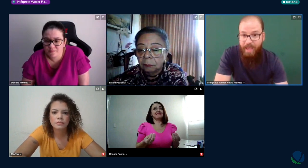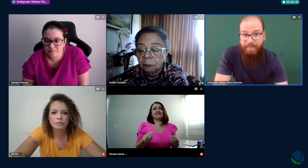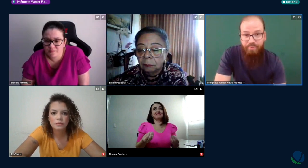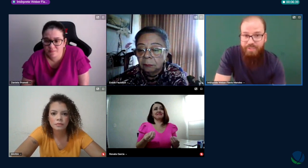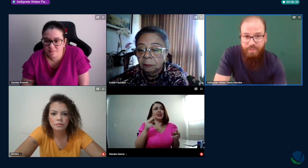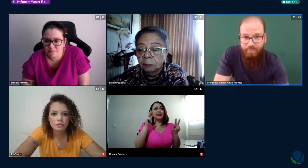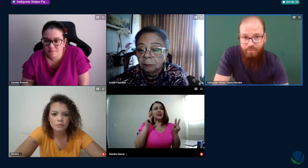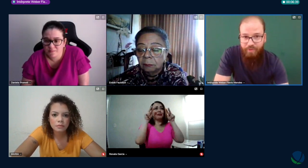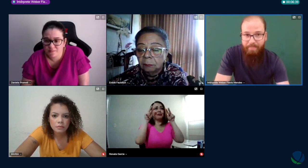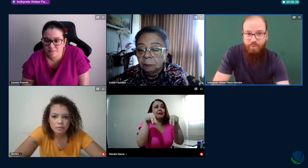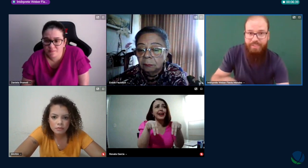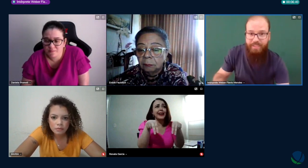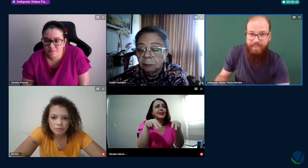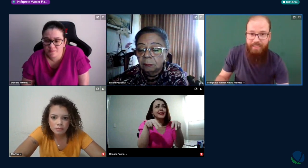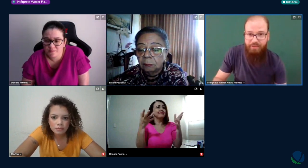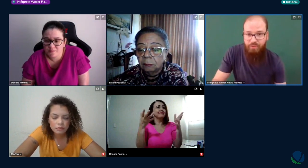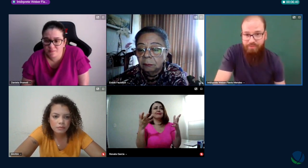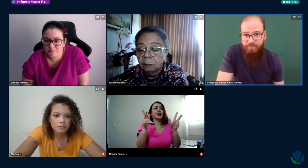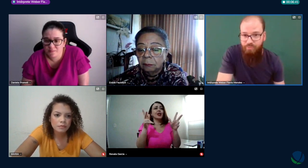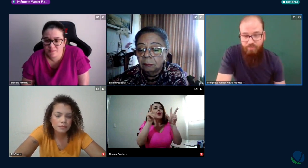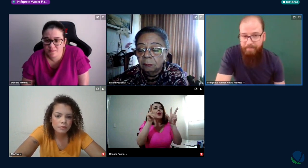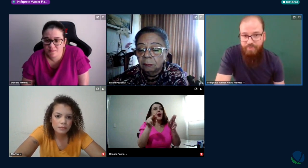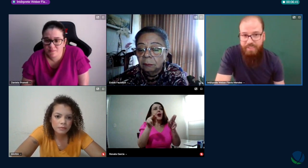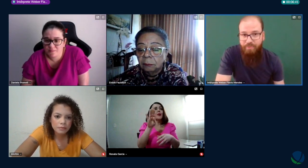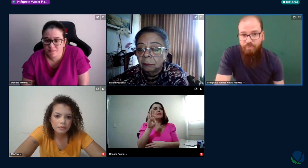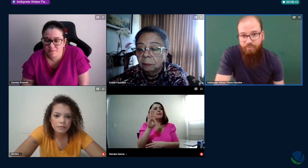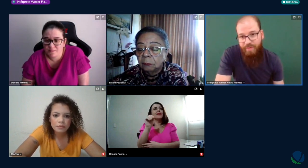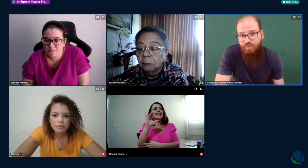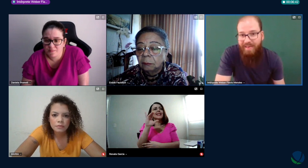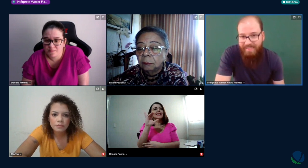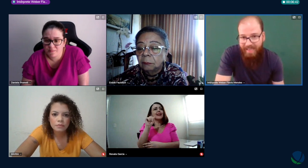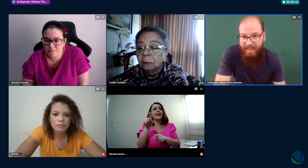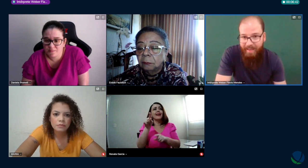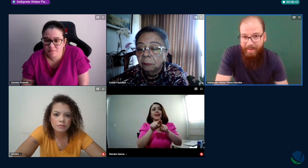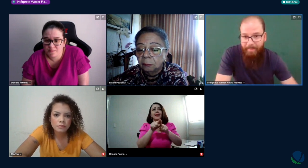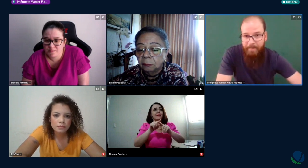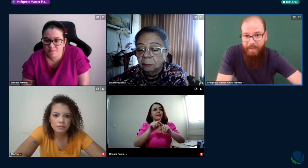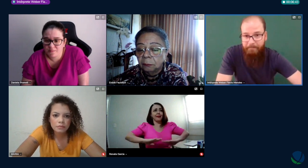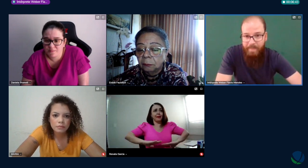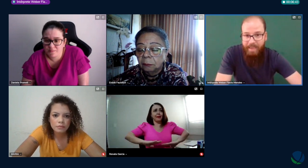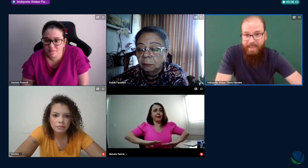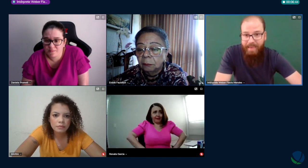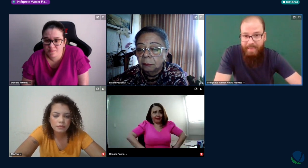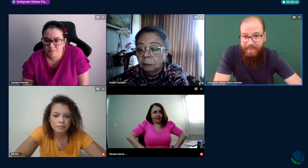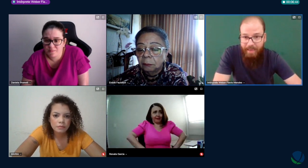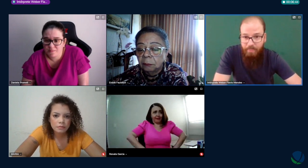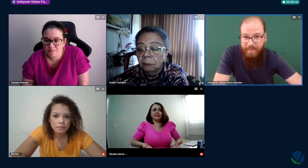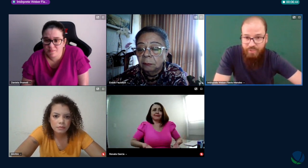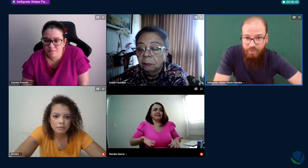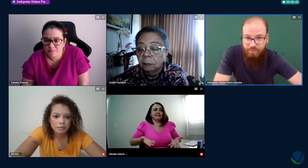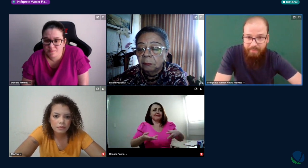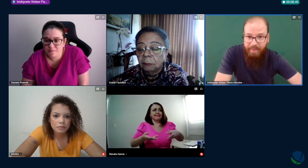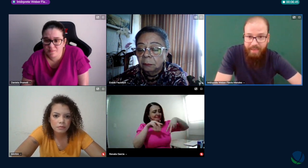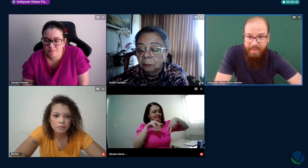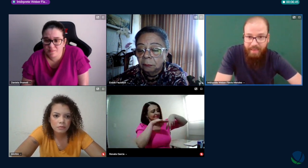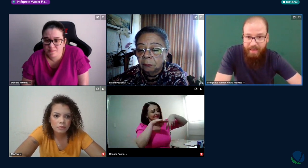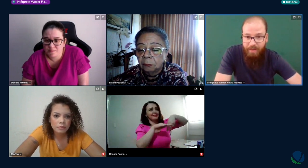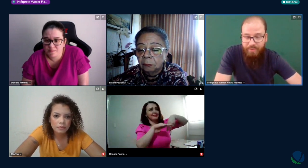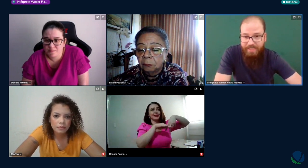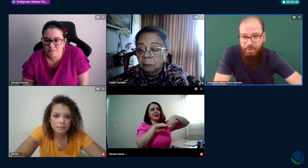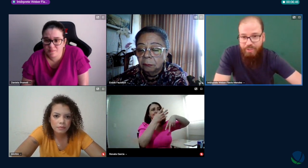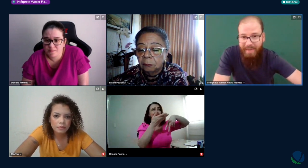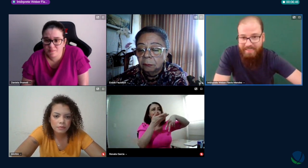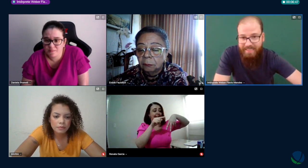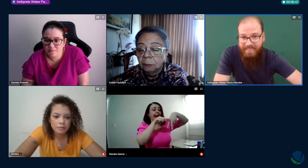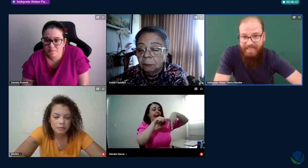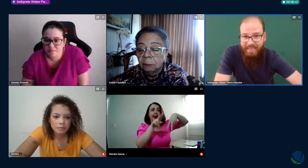neutro, é impossível ficar mostrando, não é possível visualizar, né? E aí eu menciono também